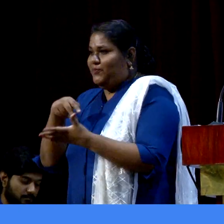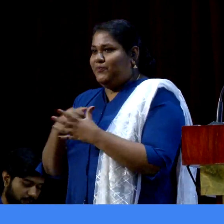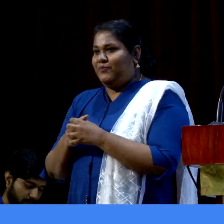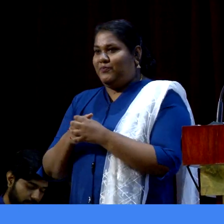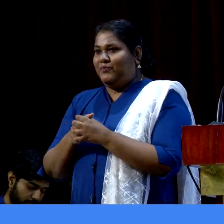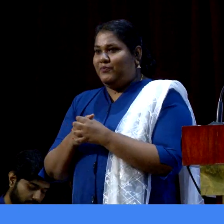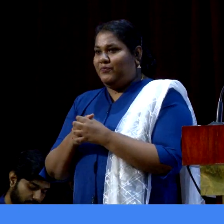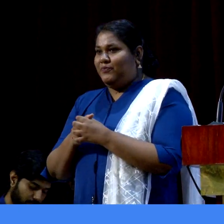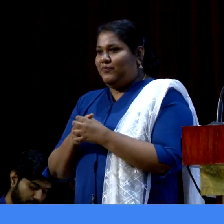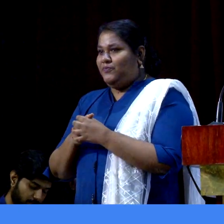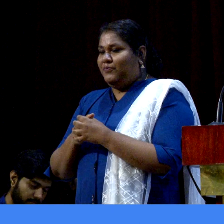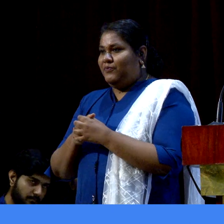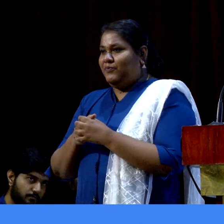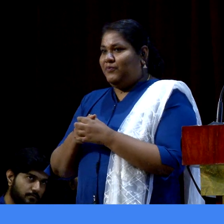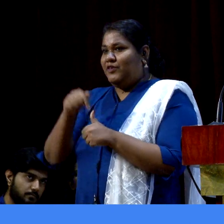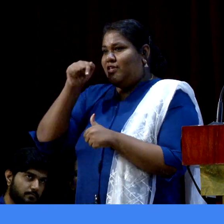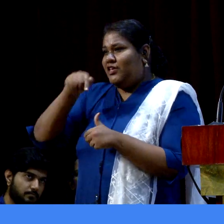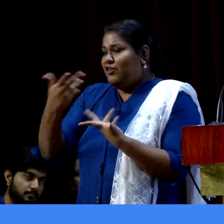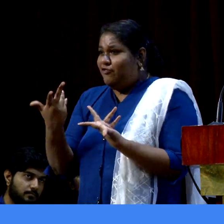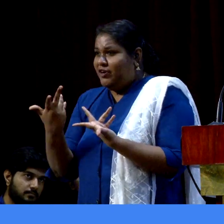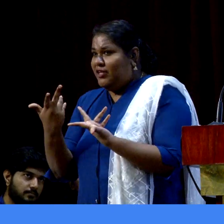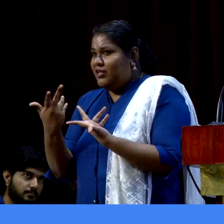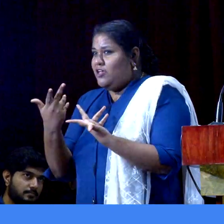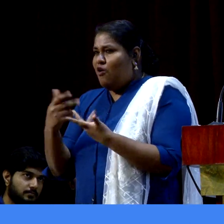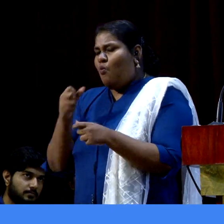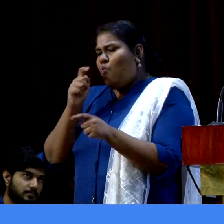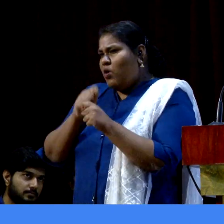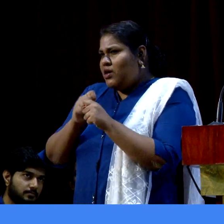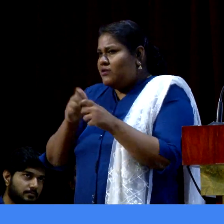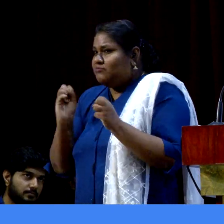Edho naan tholaivil irundhum varavillai,